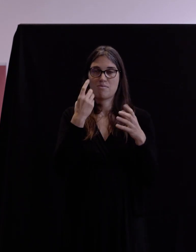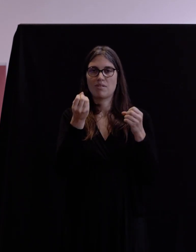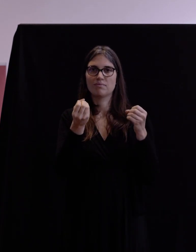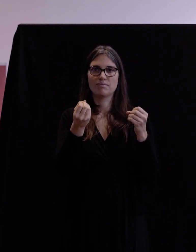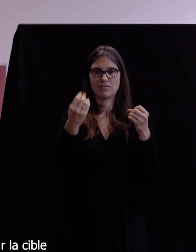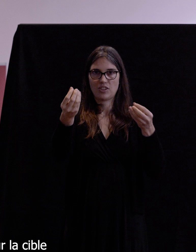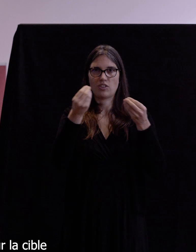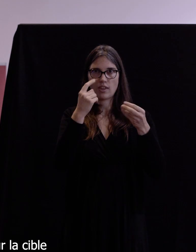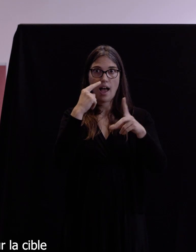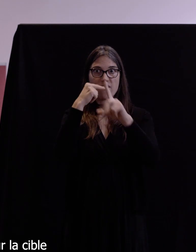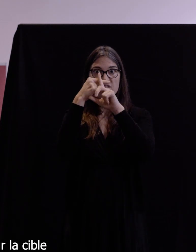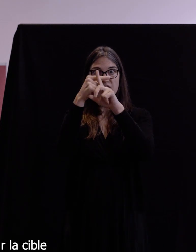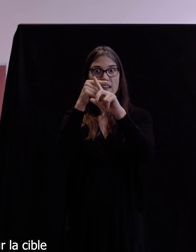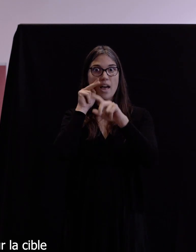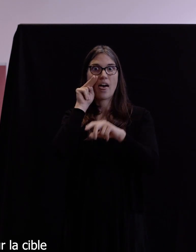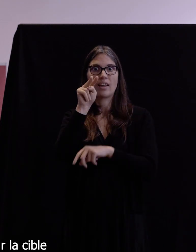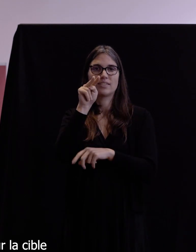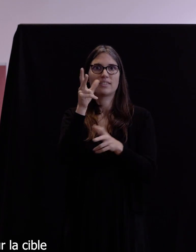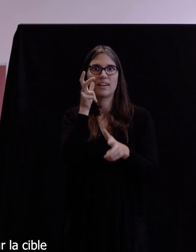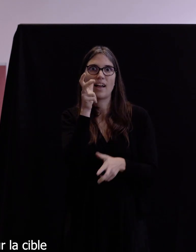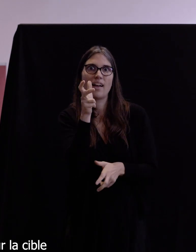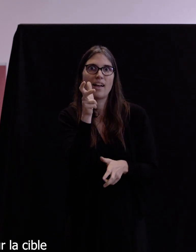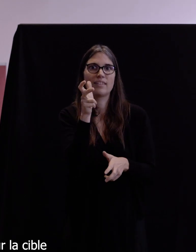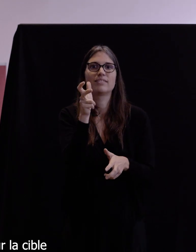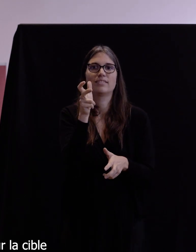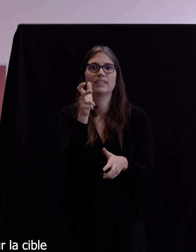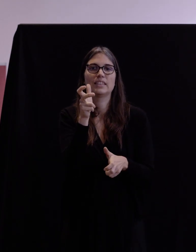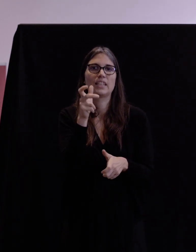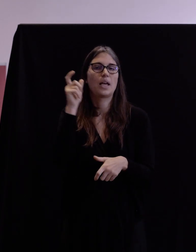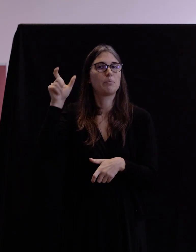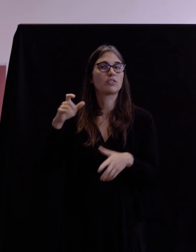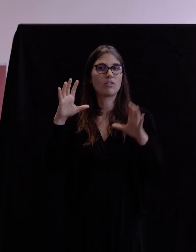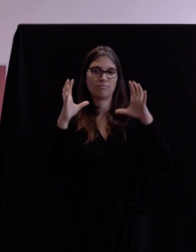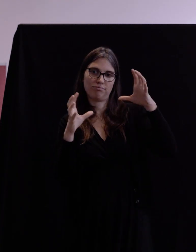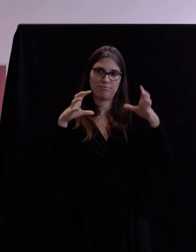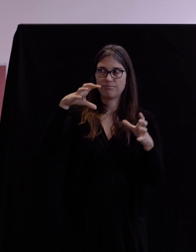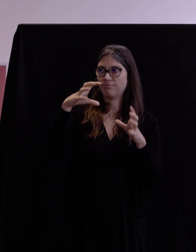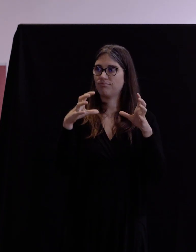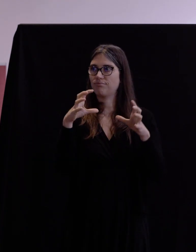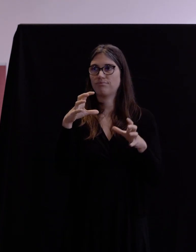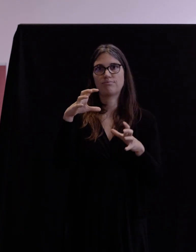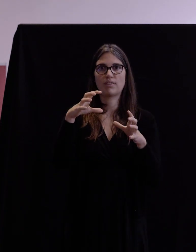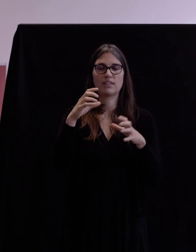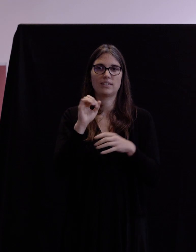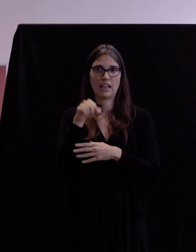de garder le regard sur la cible pendant que l'opérateur fait bouger. Bon, voilà, elle n'aime pas du tout, par exemple.